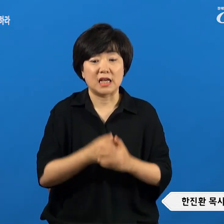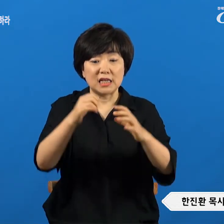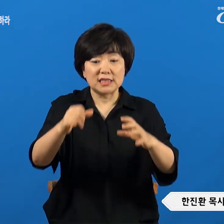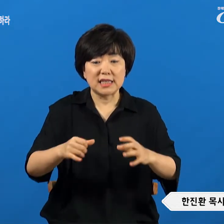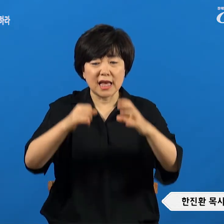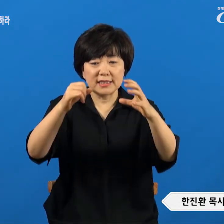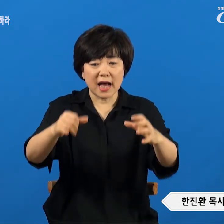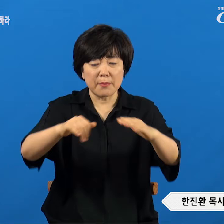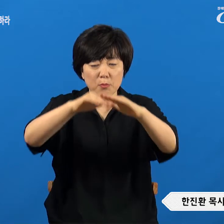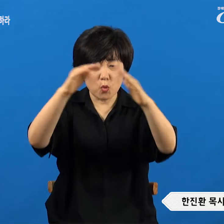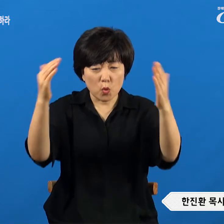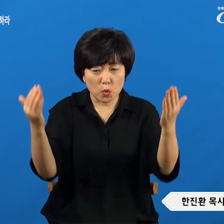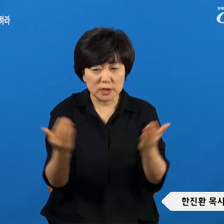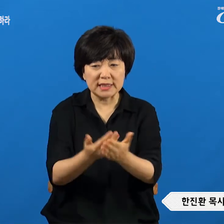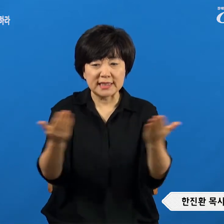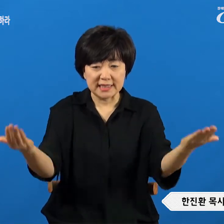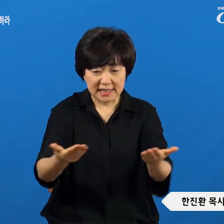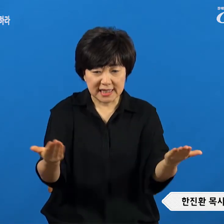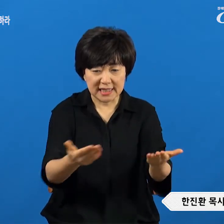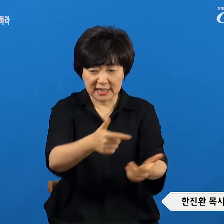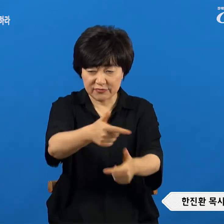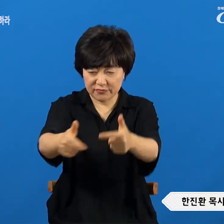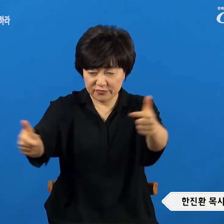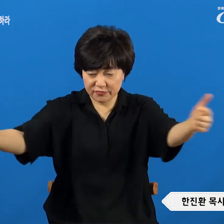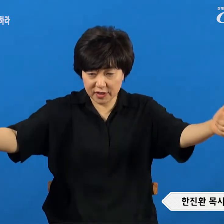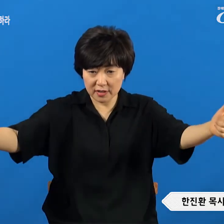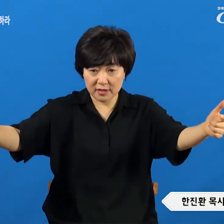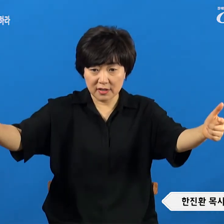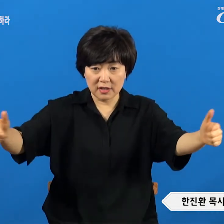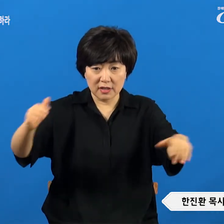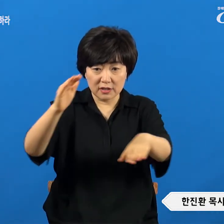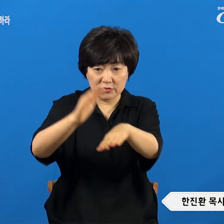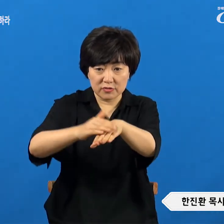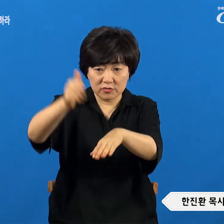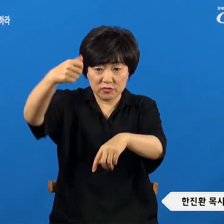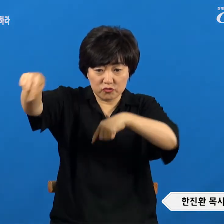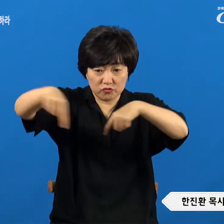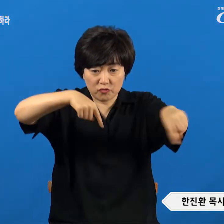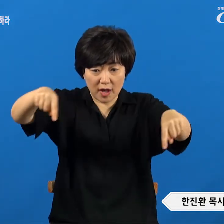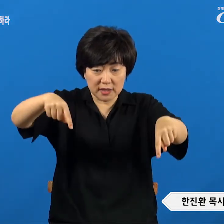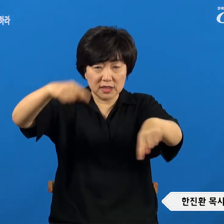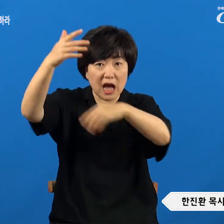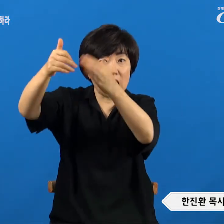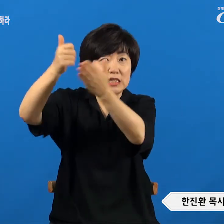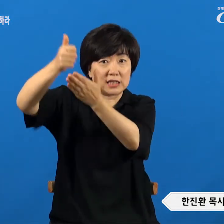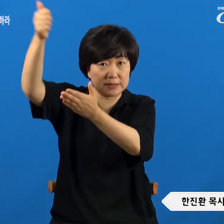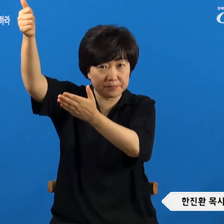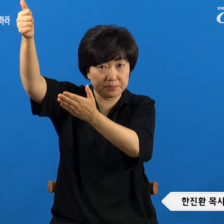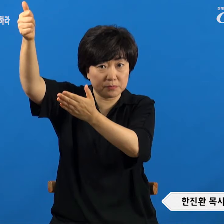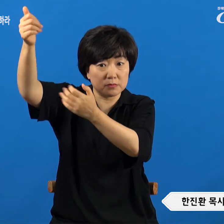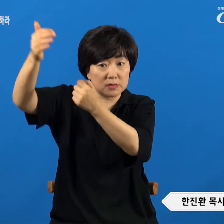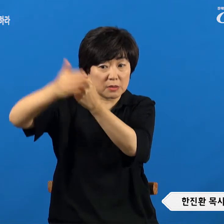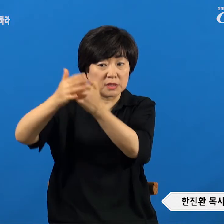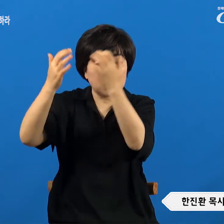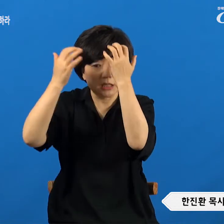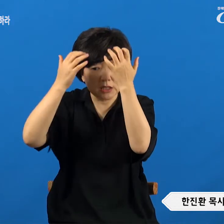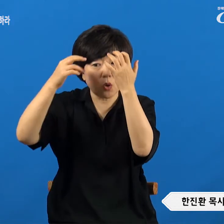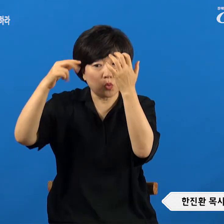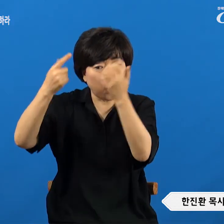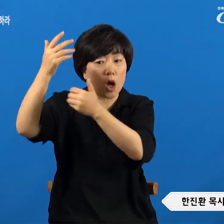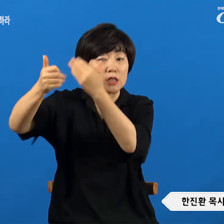세상 만사가 다 하나님이 주관하고 계시니까, 그러니까 시련도 결국 하나님으로부터 오는 게